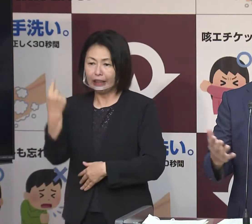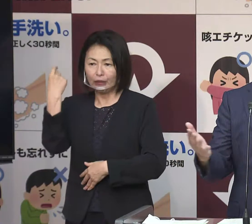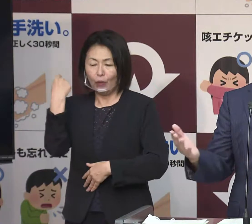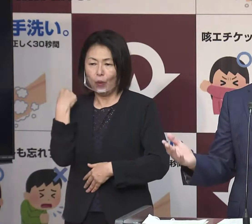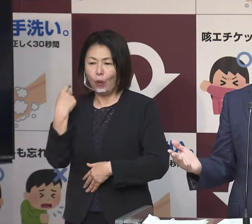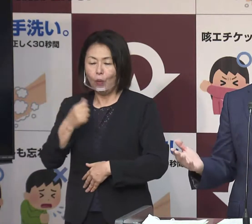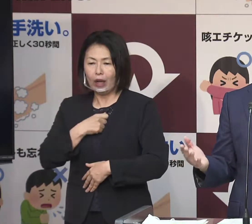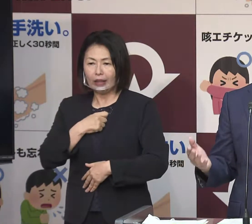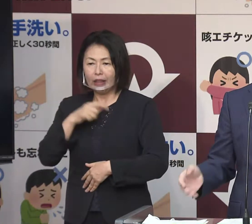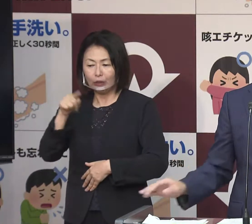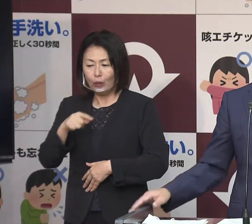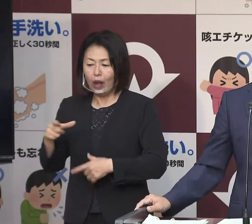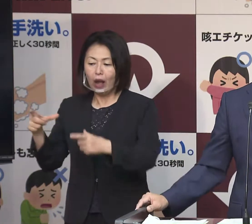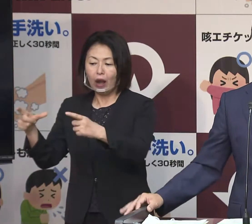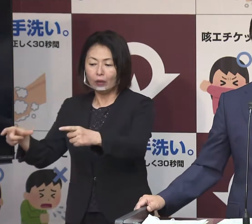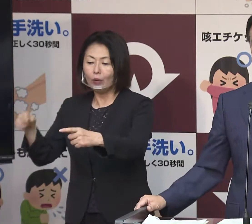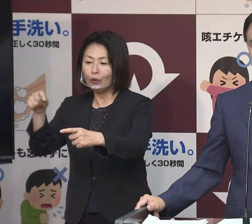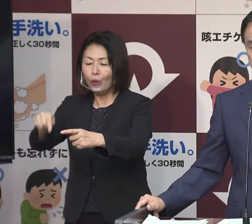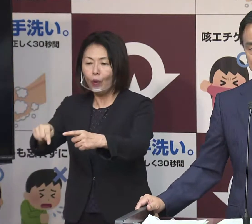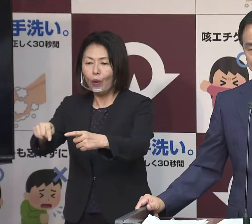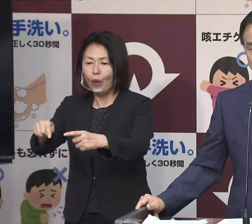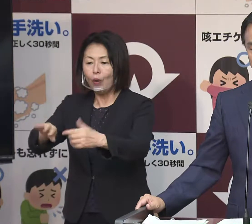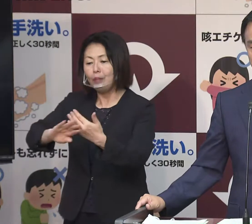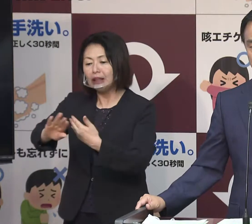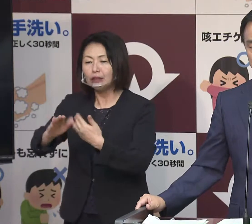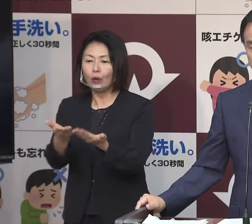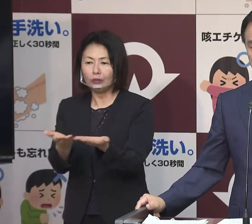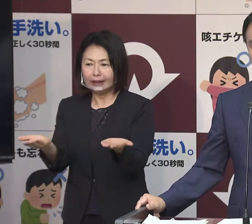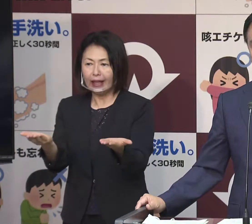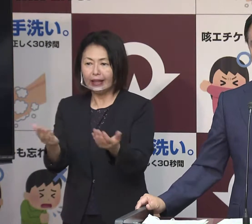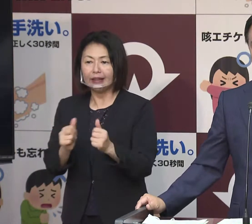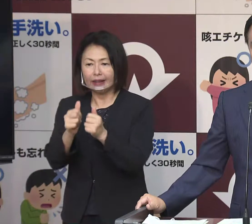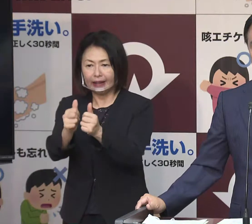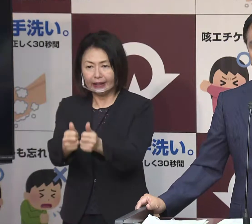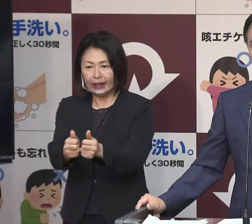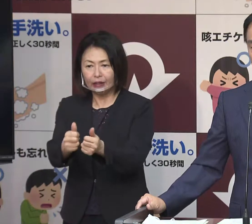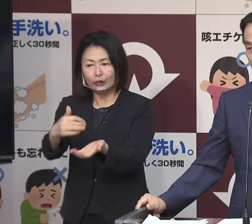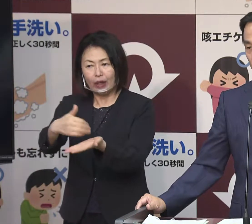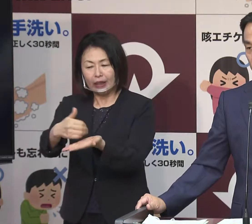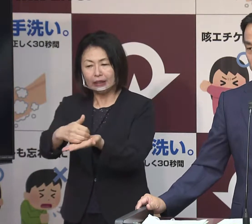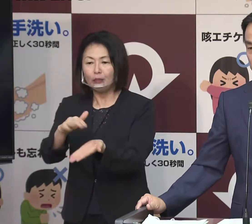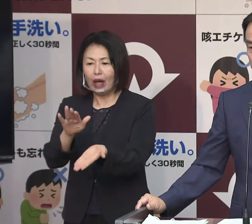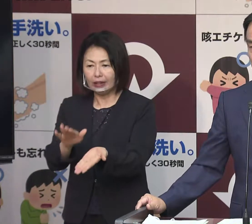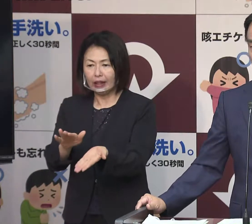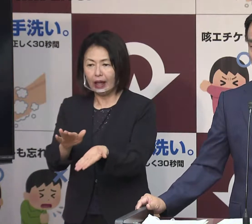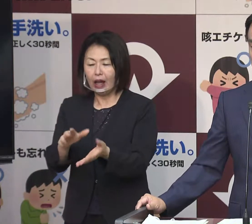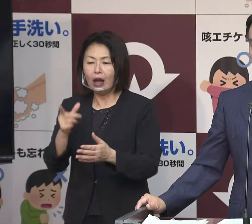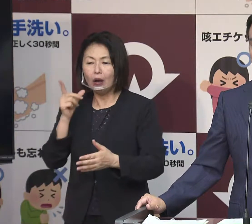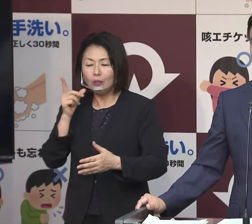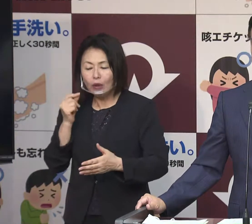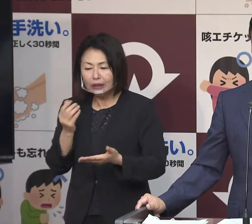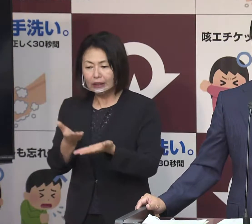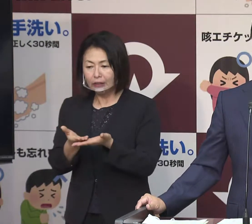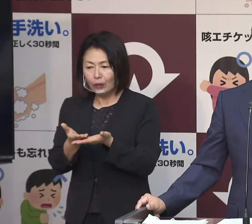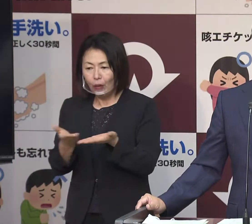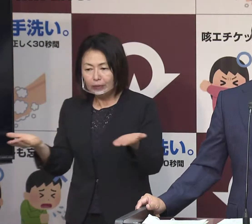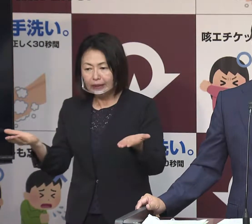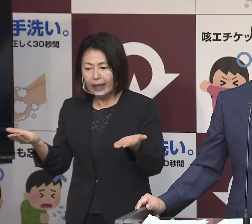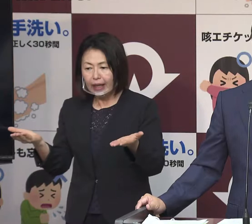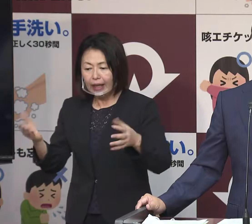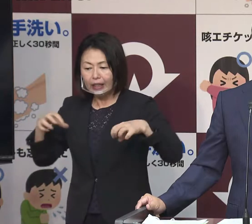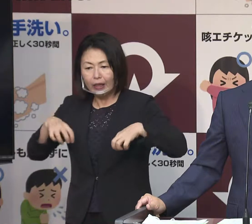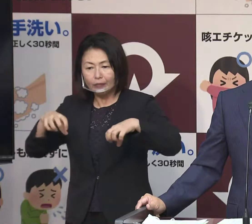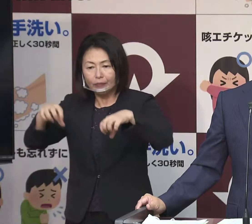この同じエリアの別の店を利用しているという話が、ありますので、もしこの飲食店のあるエリアでですね、感染が広